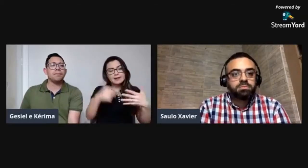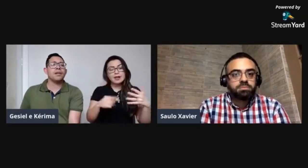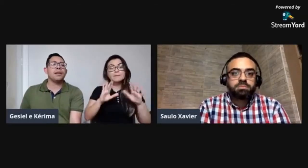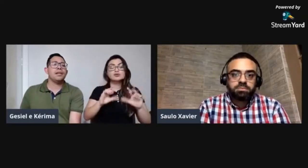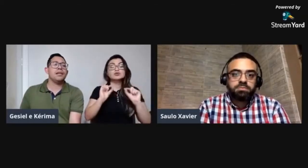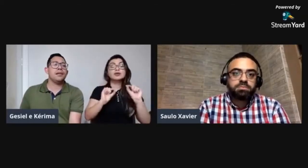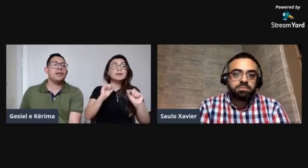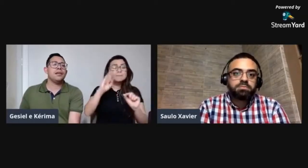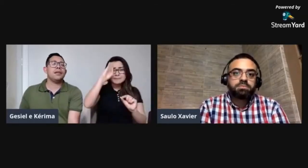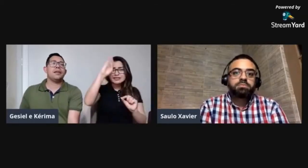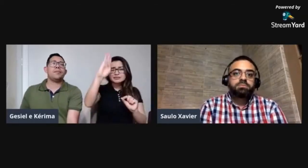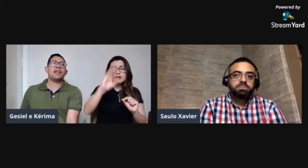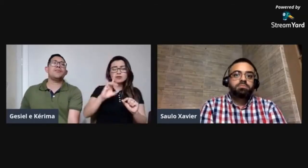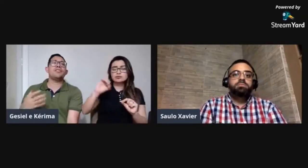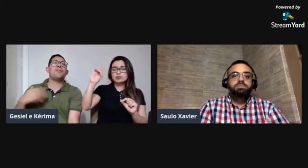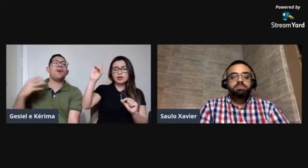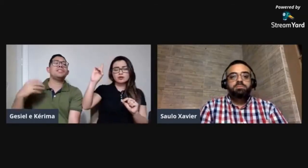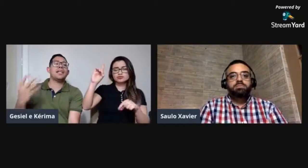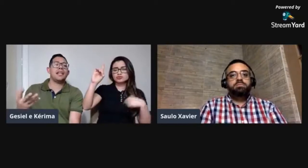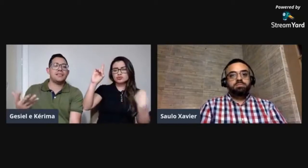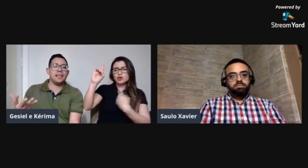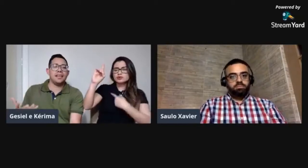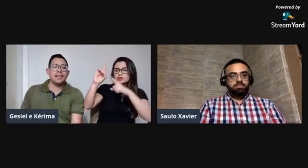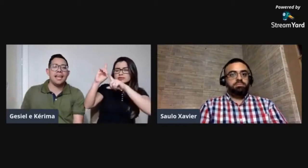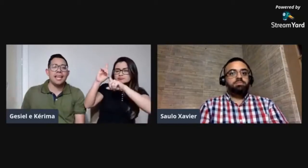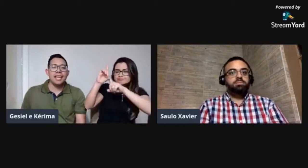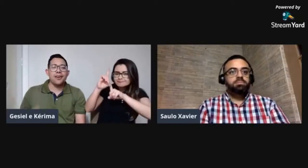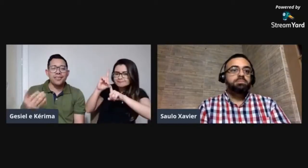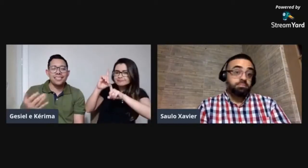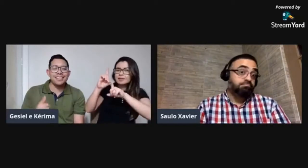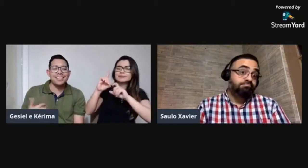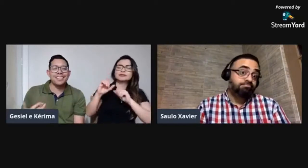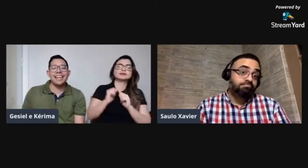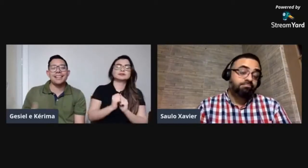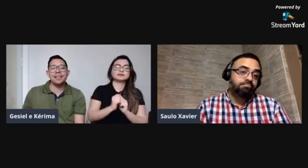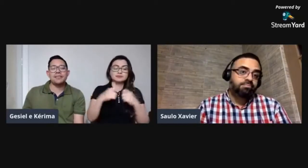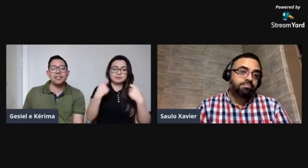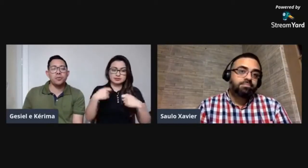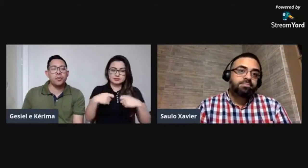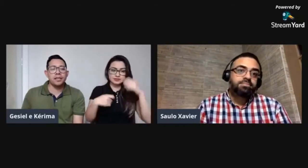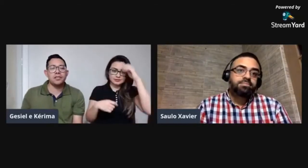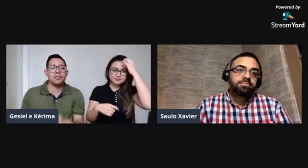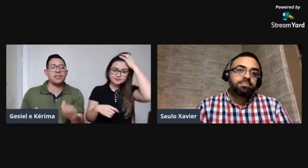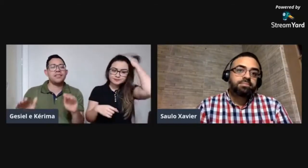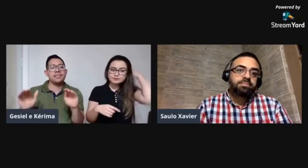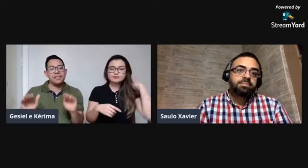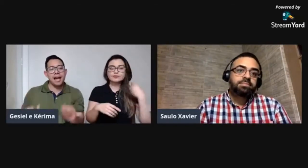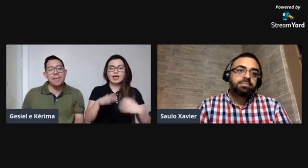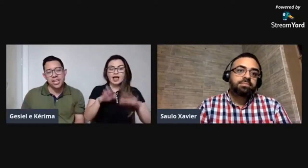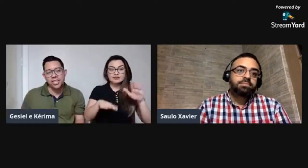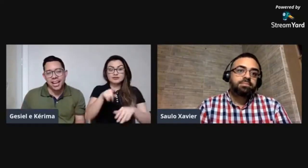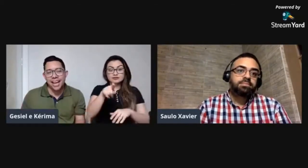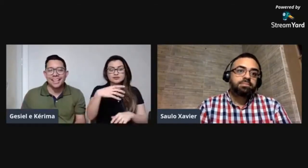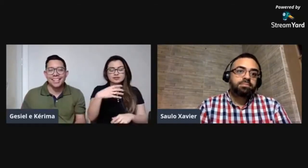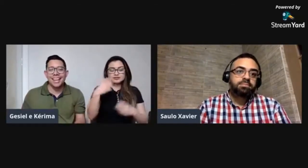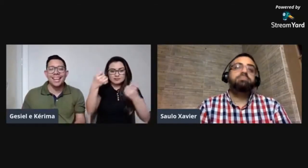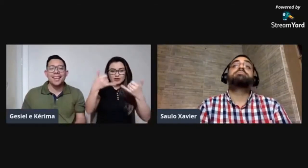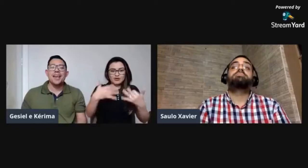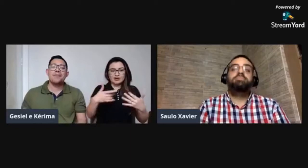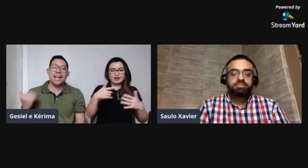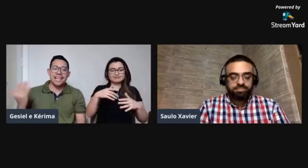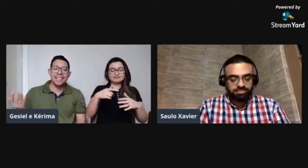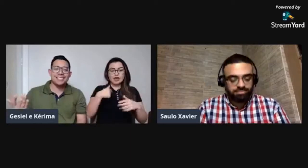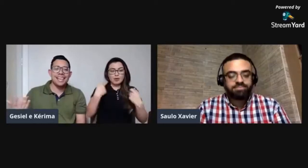você e para que você possa crescer, né? Igual você disse, né, que teve certos momentos que você teve que abaixar,